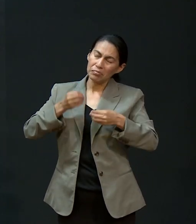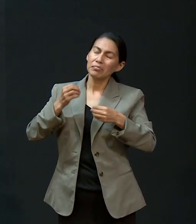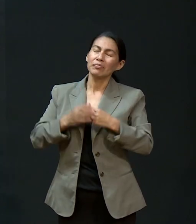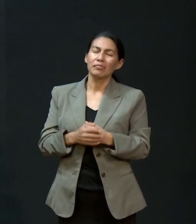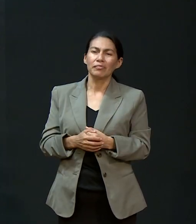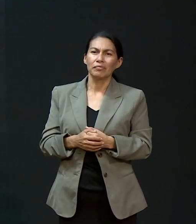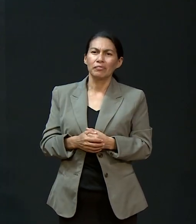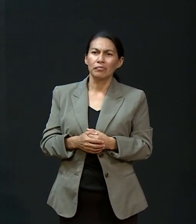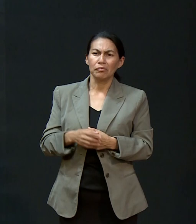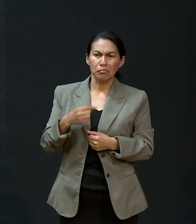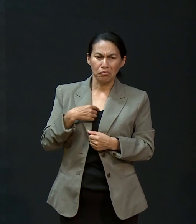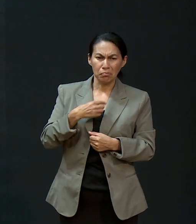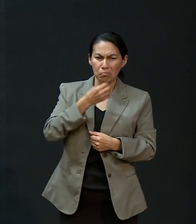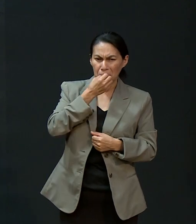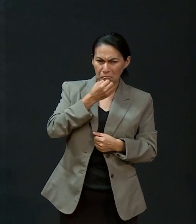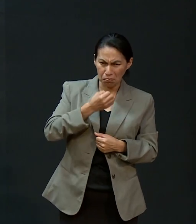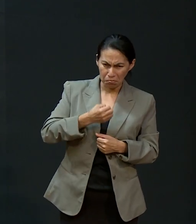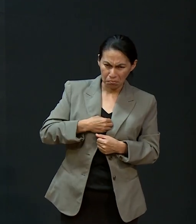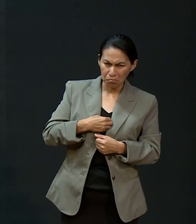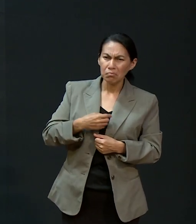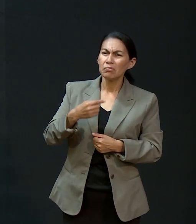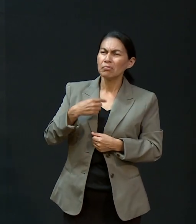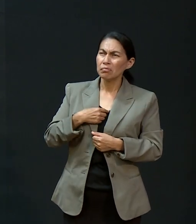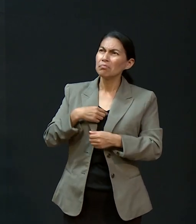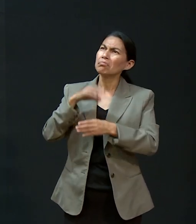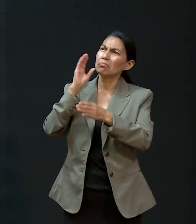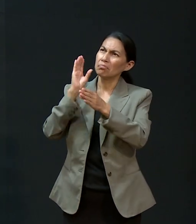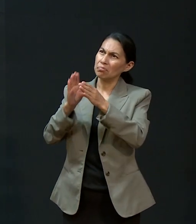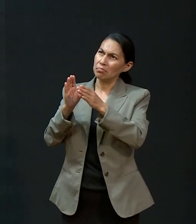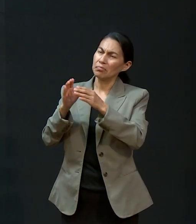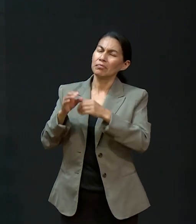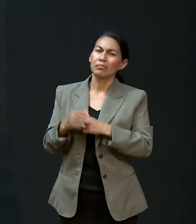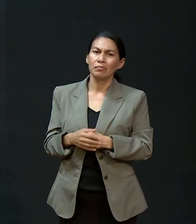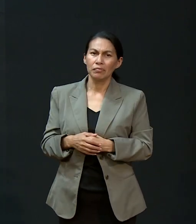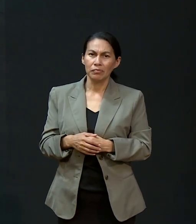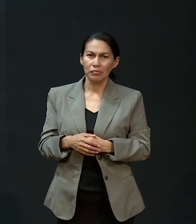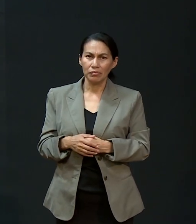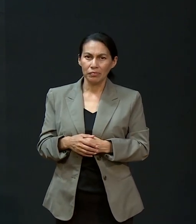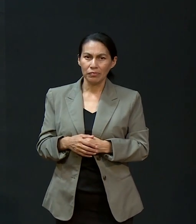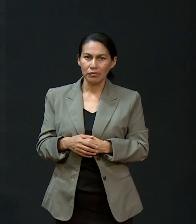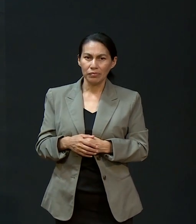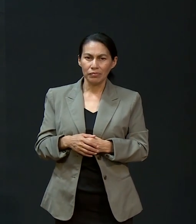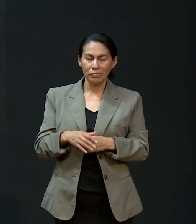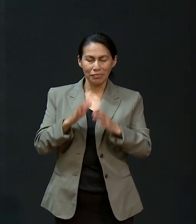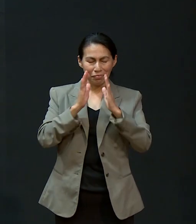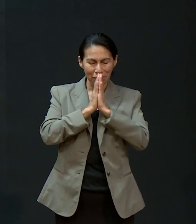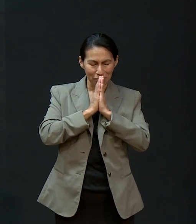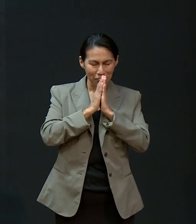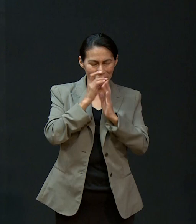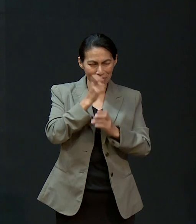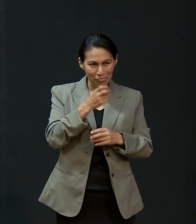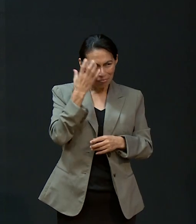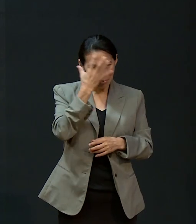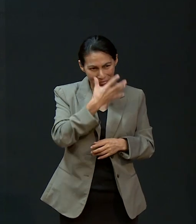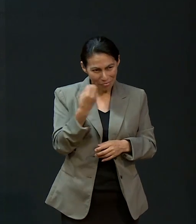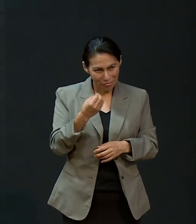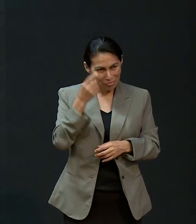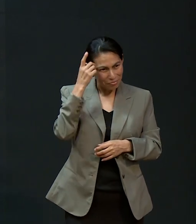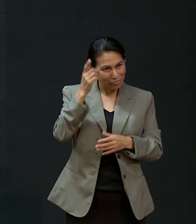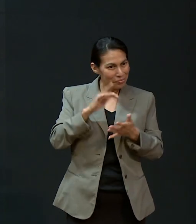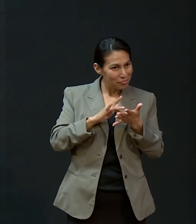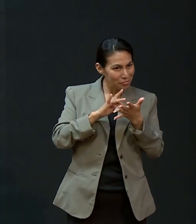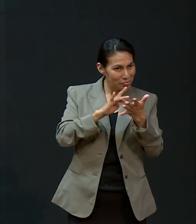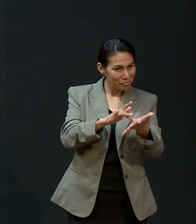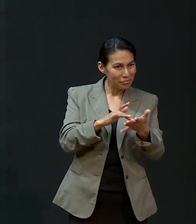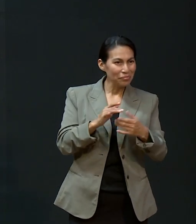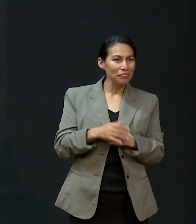Entonces, pase lo que pase, yo necesito cumplir lo que yo le dije al principio. ¡Amén! ¡Qué maravilloso!